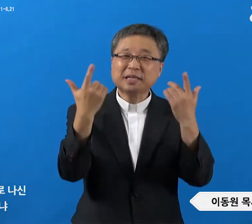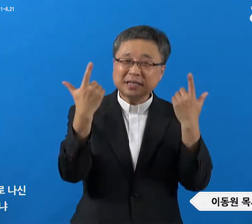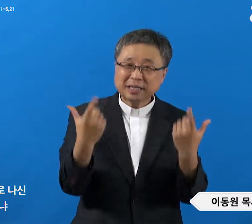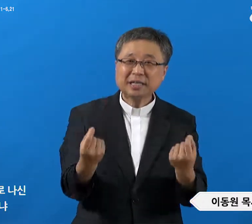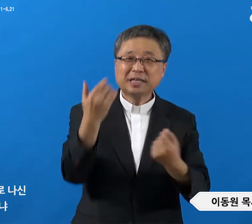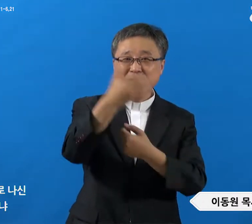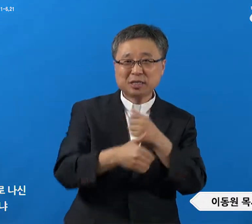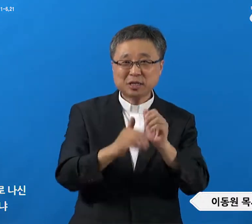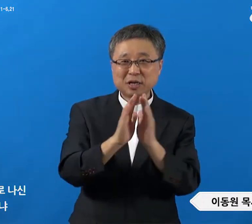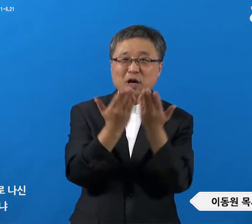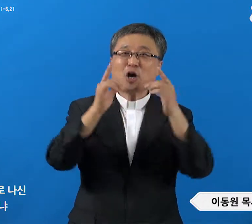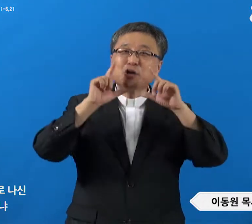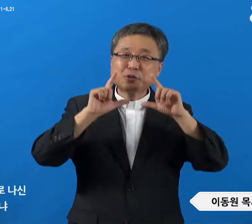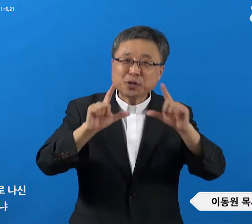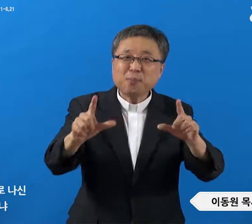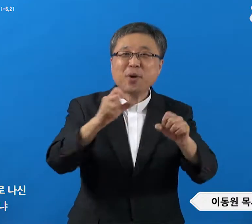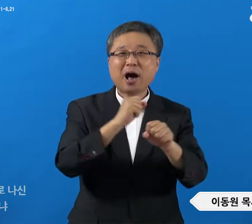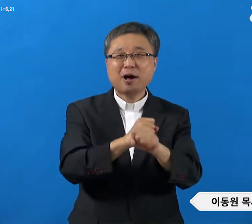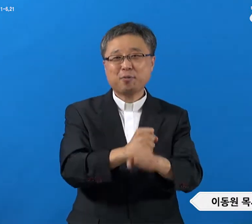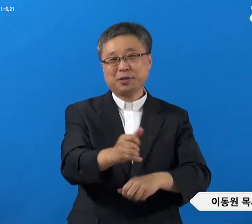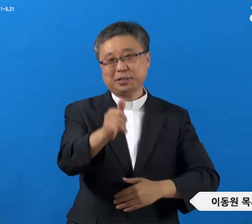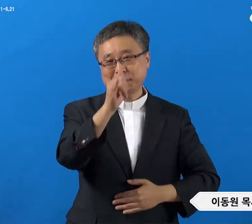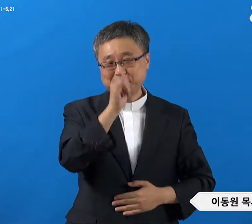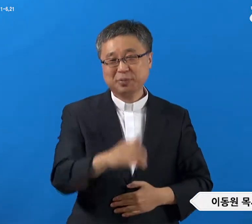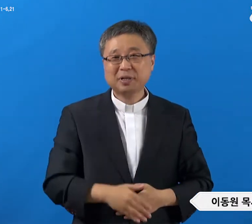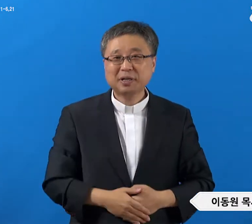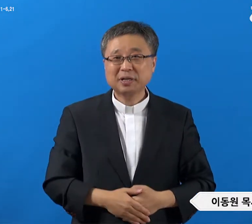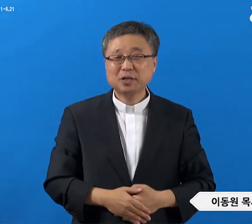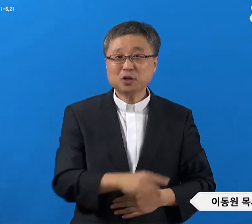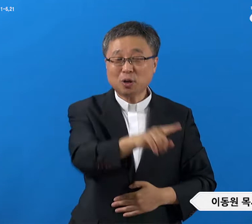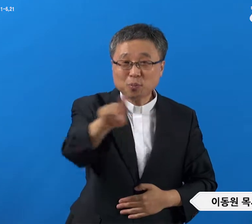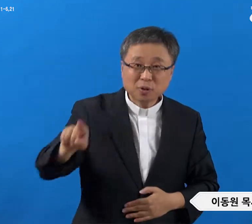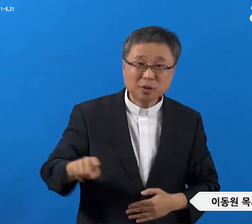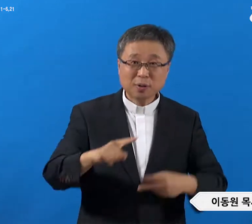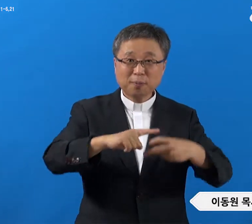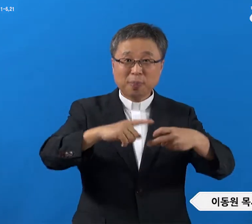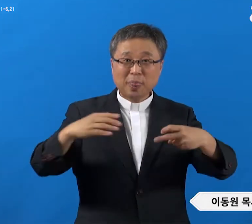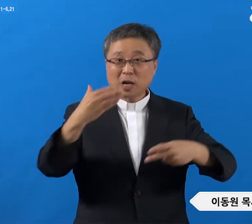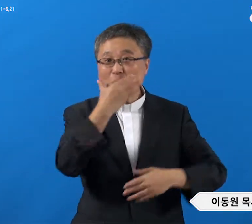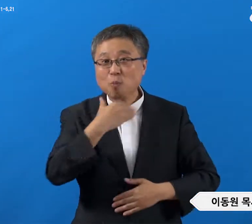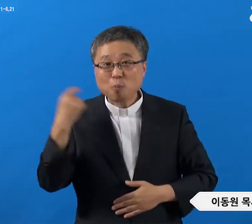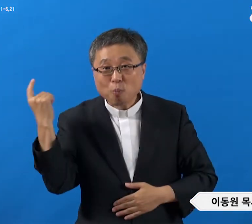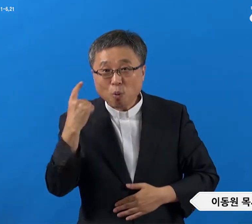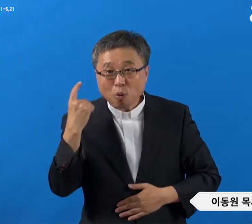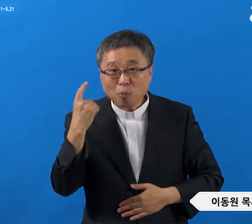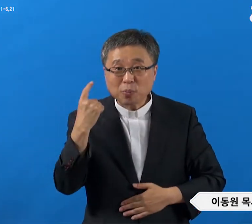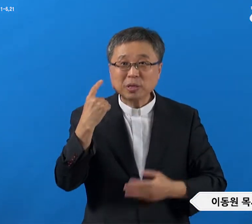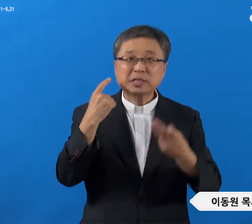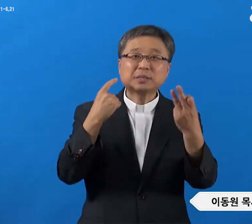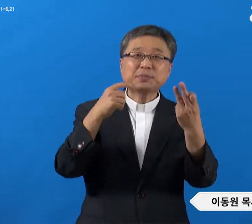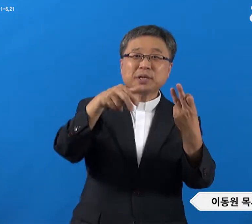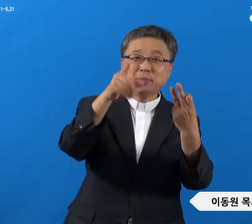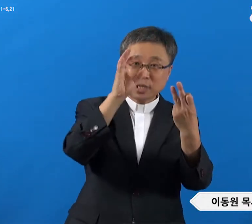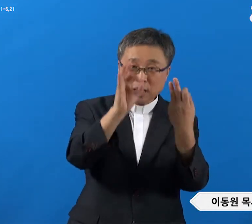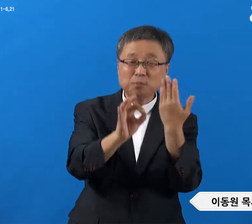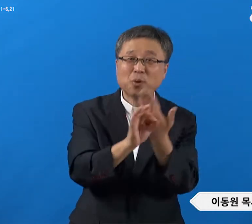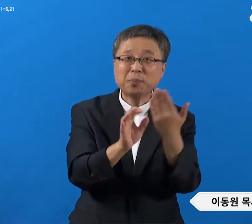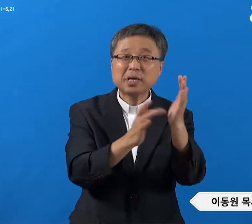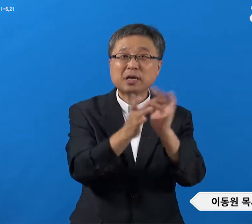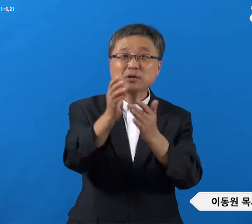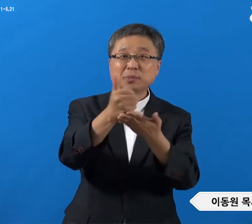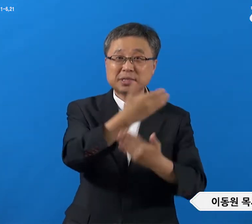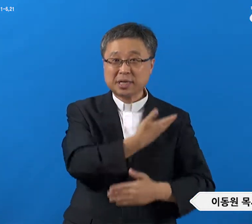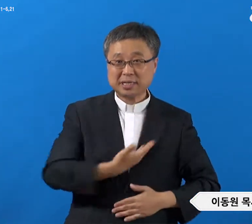그렇게 성경은 선포하고 있는 것입니다. 우리 마태복음 계속 읽어보시면요. 마태복음 13장에 가면 예수님이